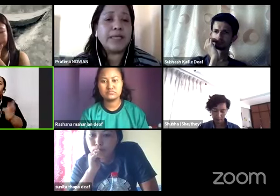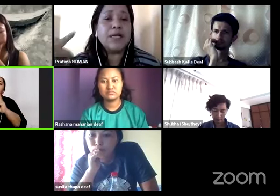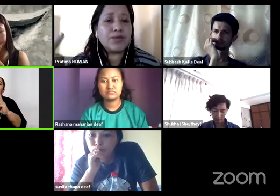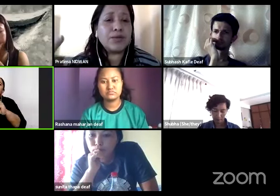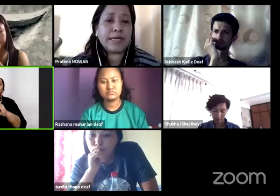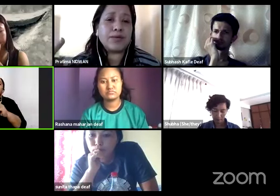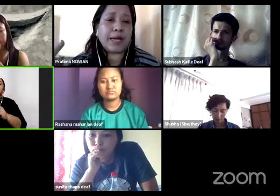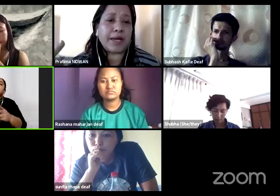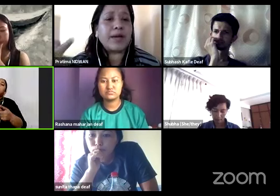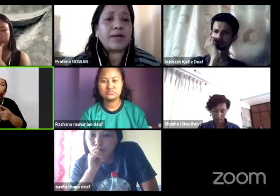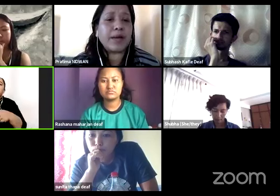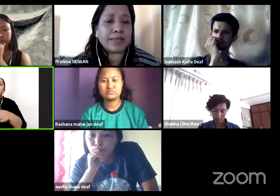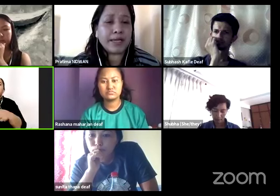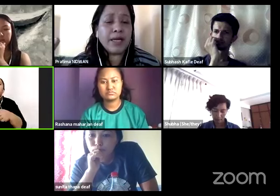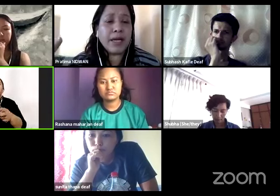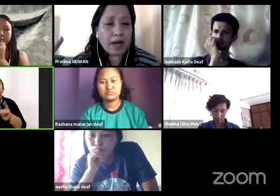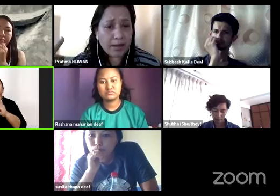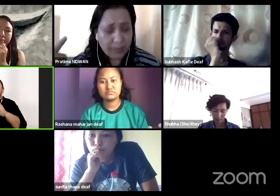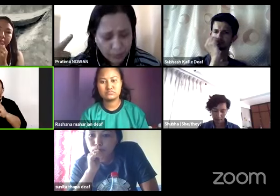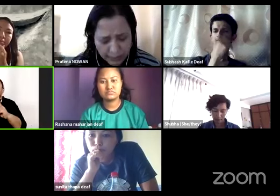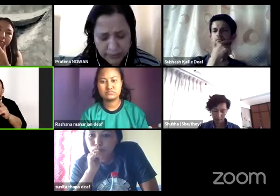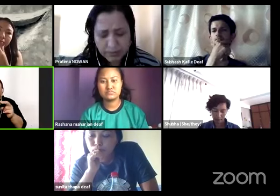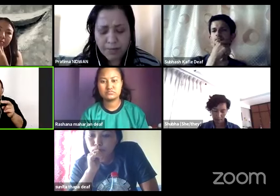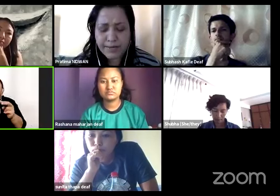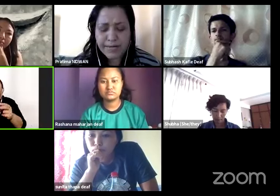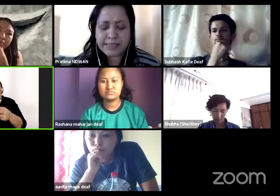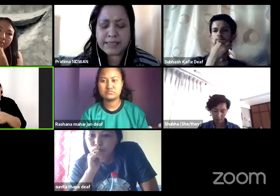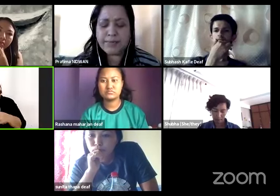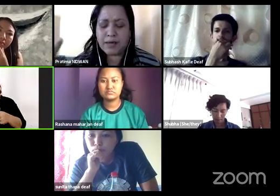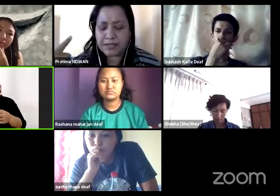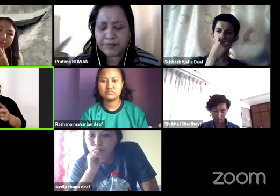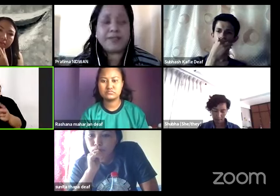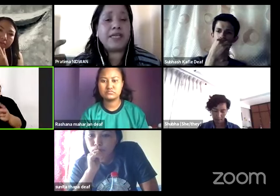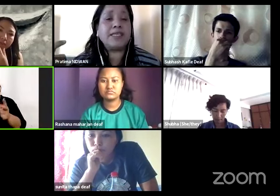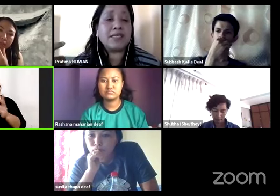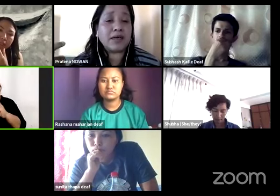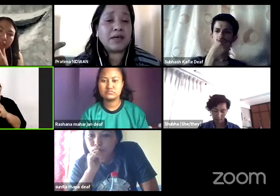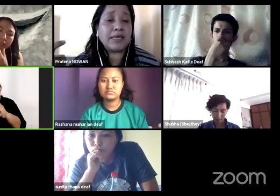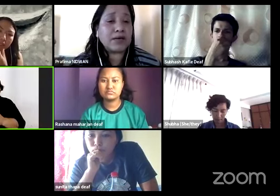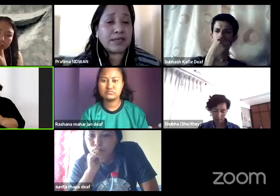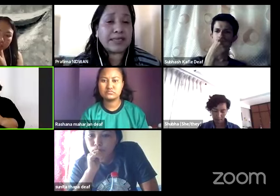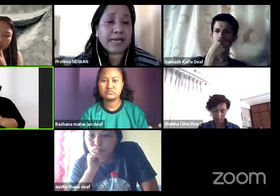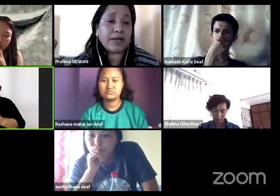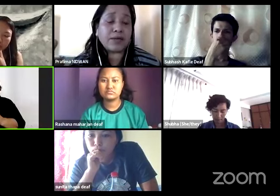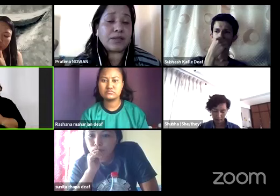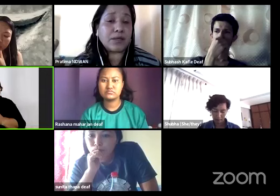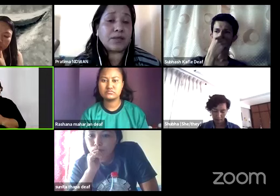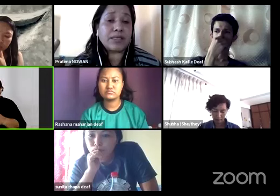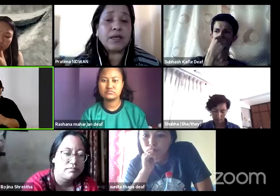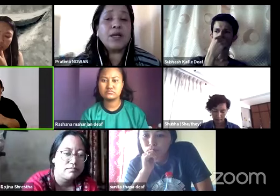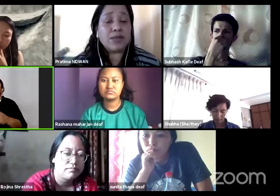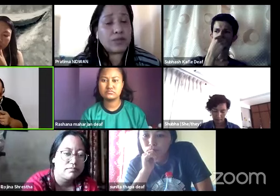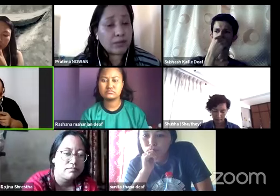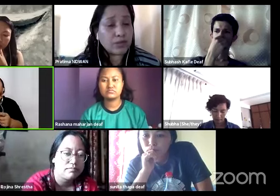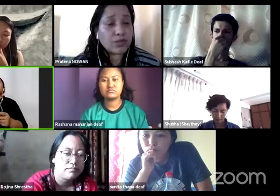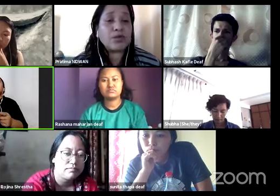लागेको चाहिँ दुईवटा कुरा, एउटा कुरा चाहिँ वाइडर कम्प्रिहेन्सिभ डेफिनेसनसँग यसको अन्डरस्ट्यान्डिङ हुन जरुरी